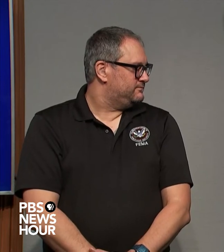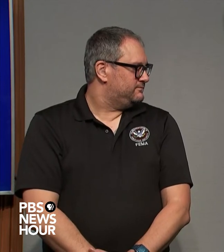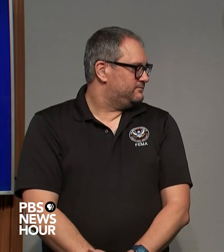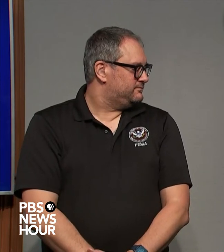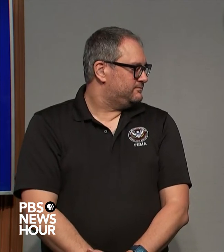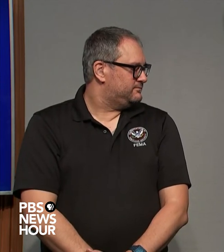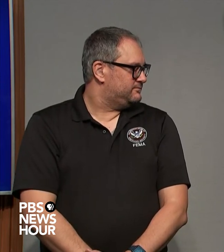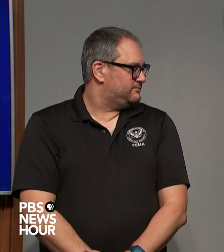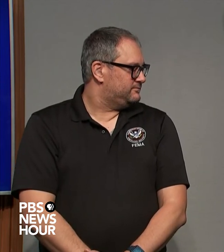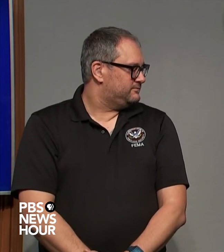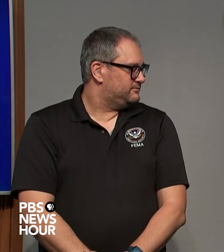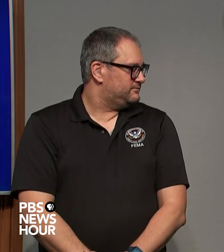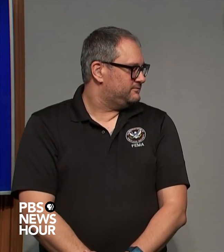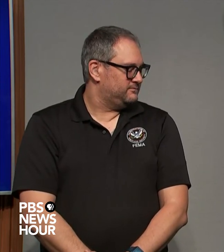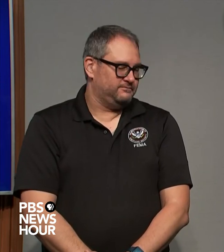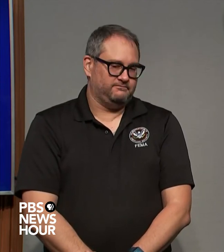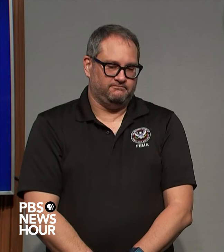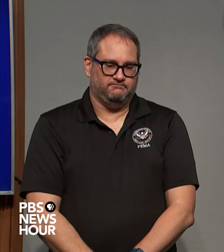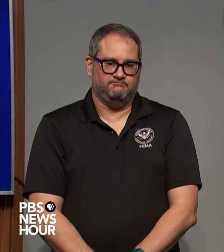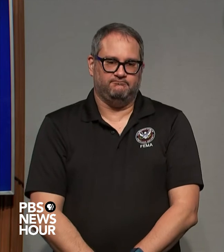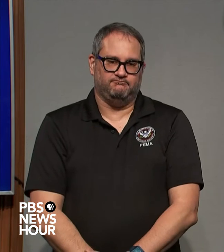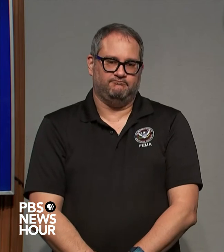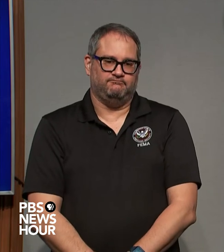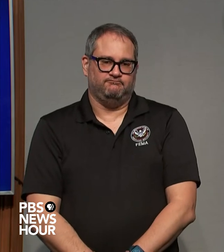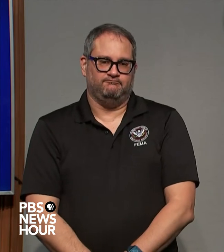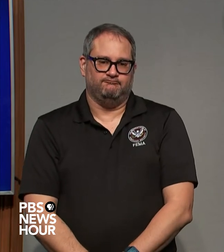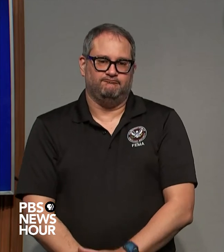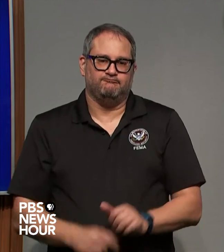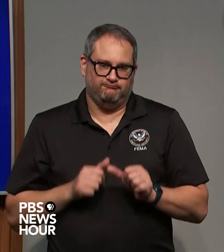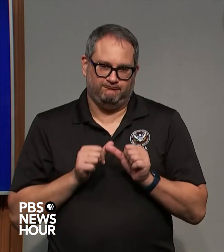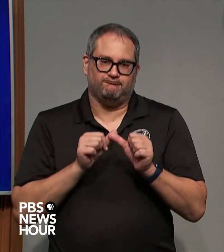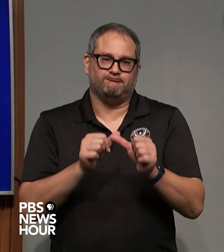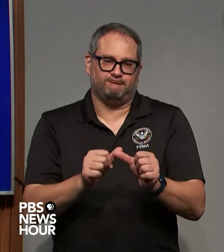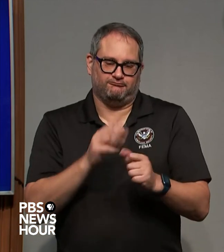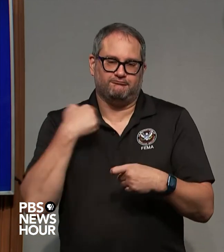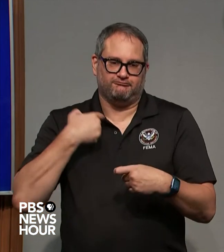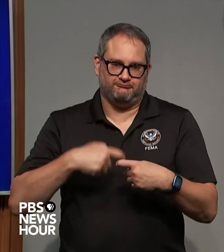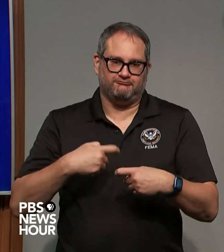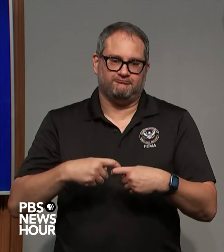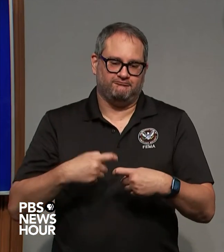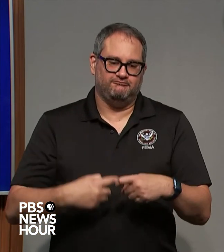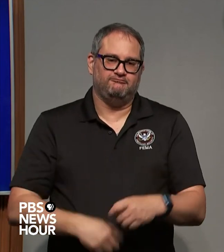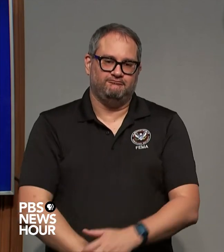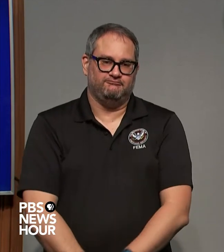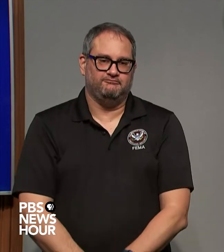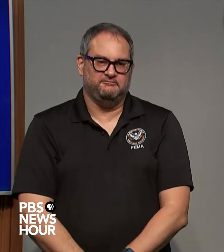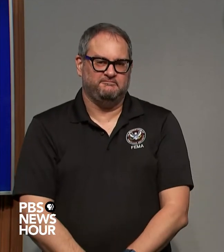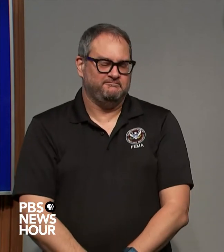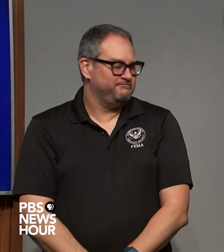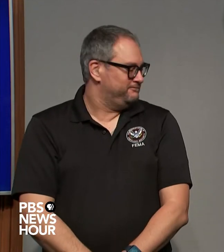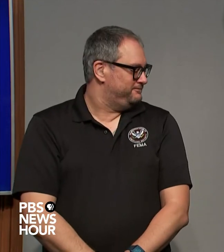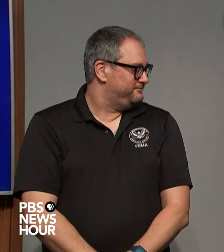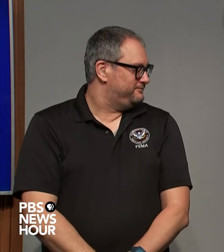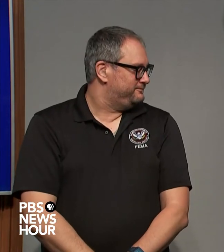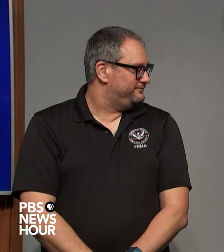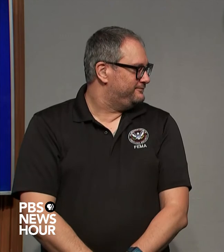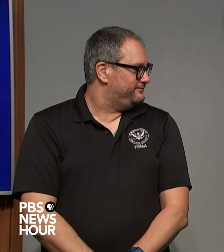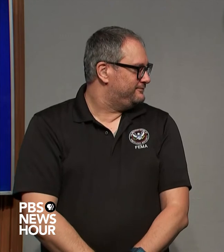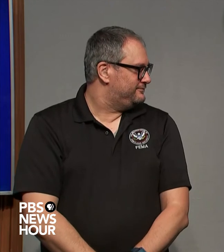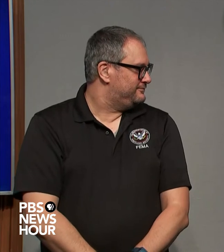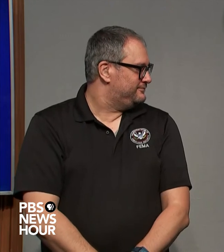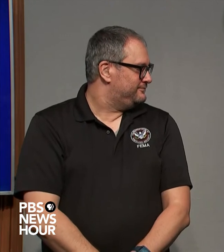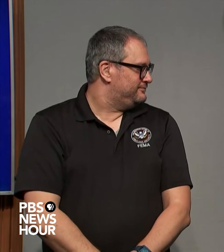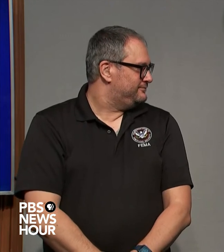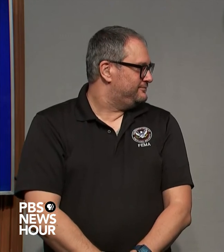después de la tormenta estas son advertencias que amenazan la vida y no pueden ser ignoradas de ninguna forma cuando se